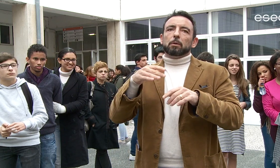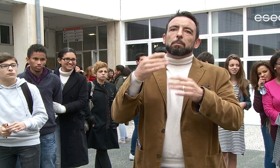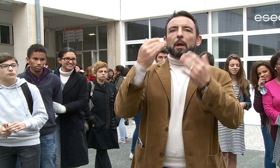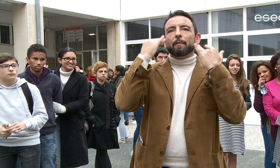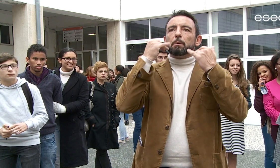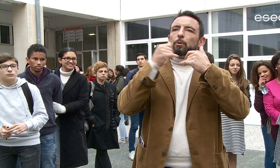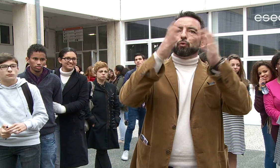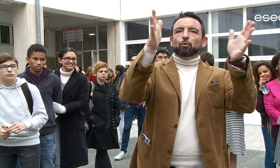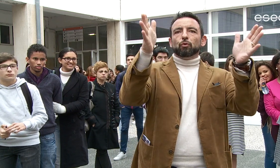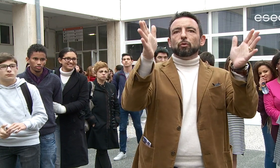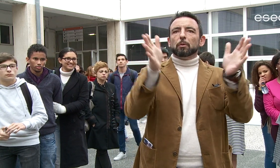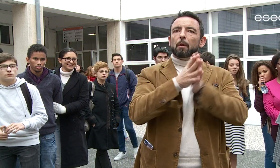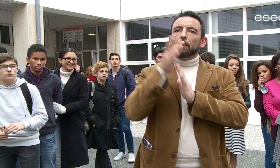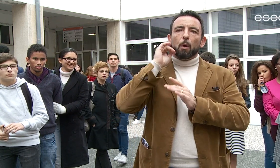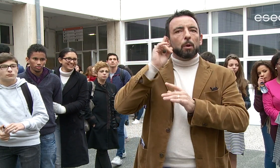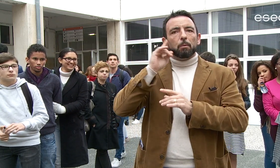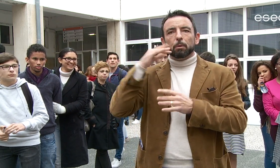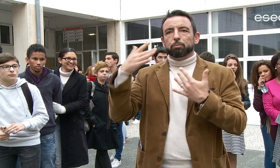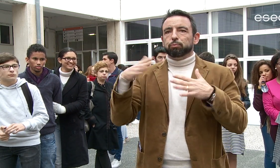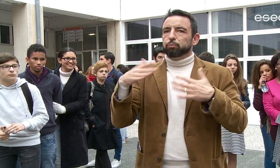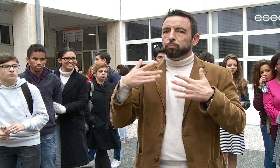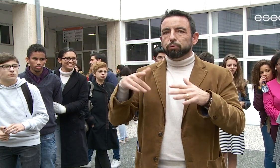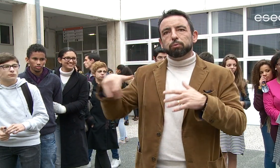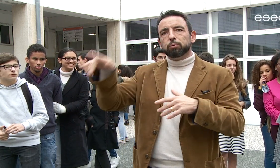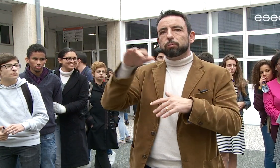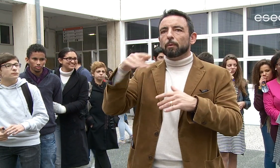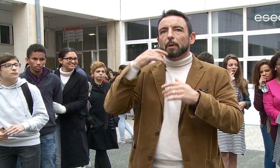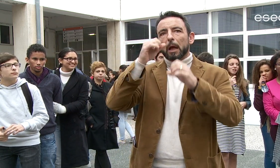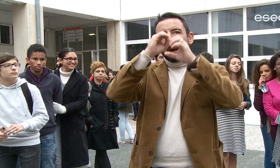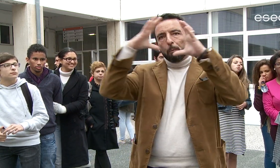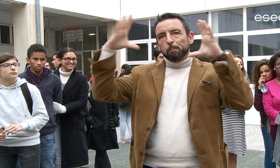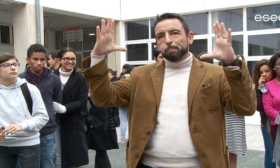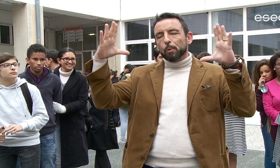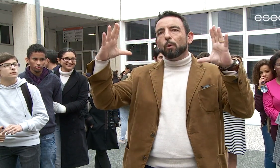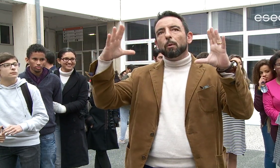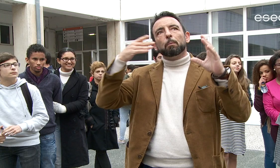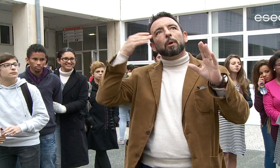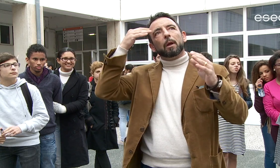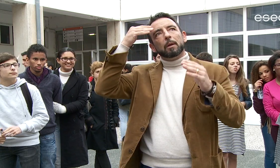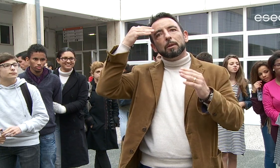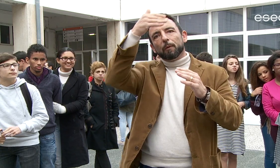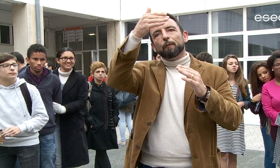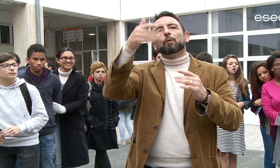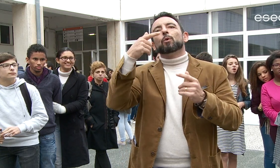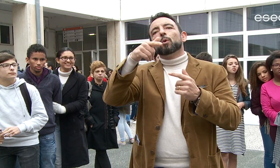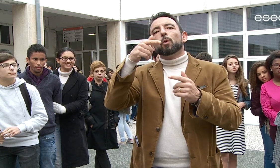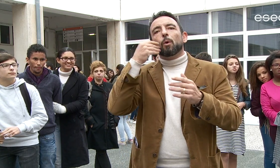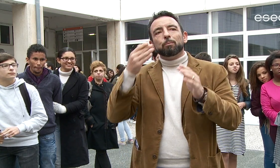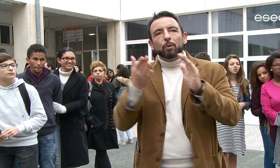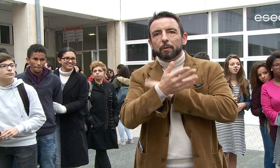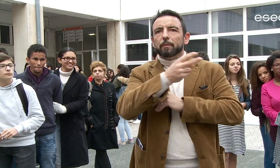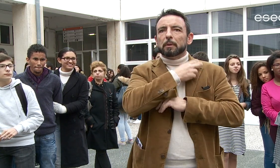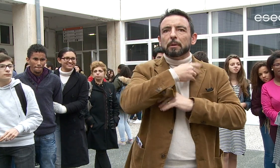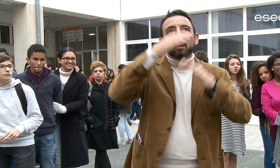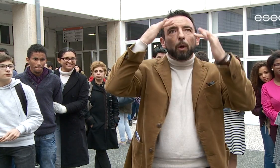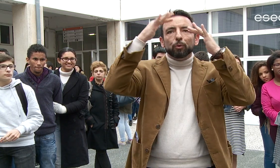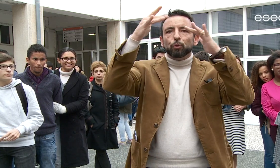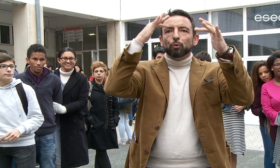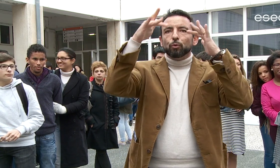eh para Coimbra estudar e portanto e a ideia foi essa de eles virem aqui de clarificar as suas dúvidas porque muitos deles têm